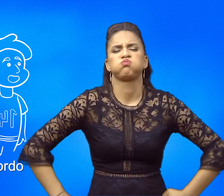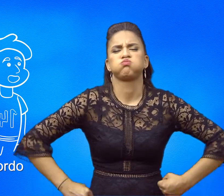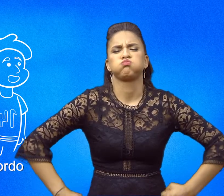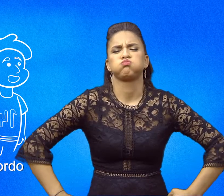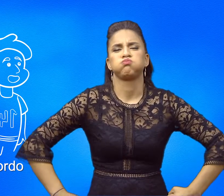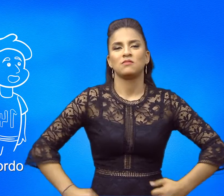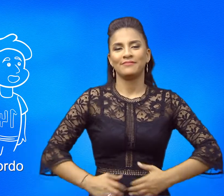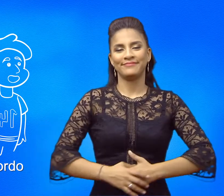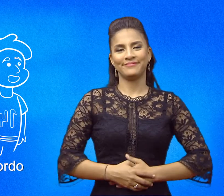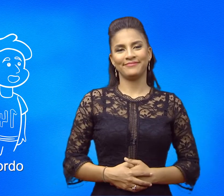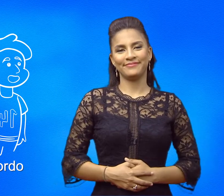gordo